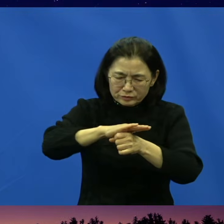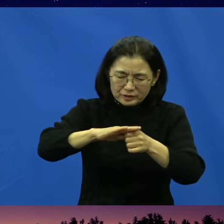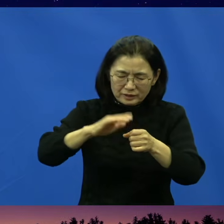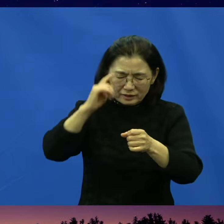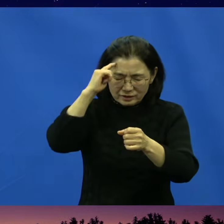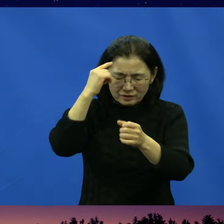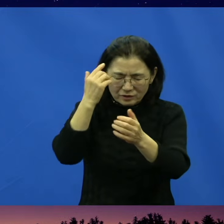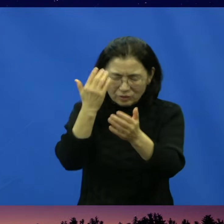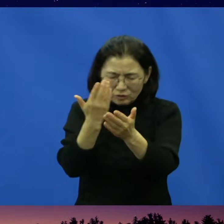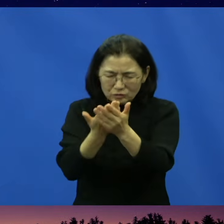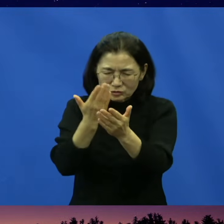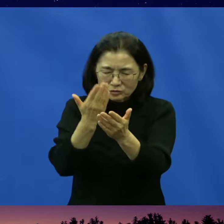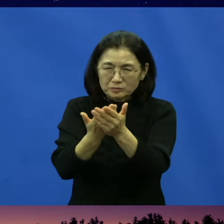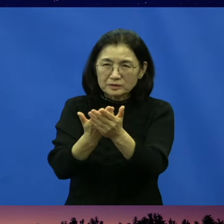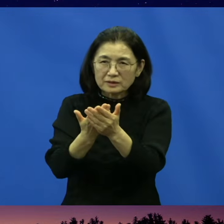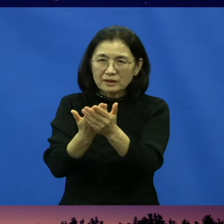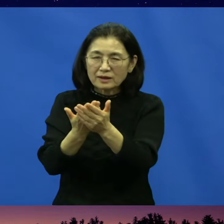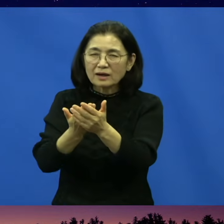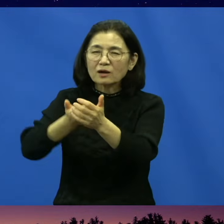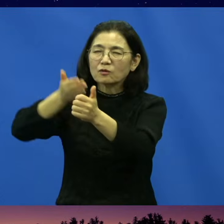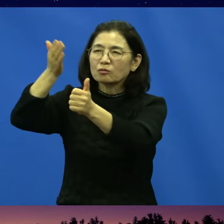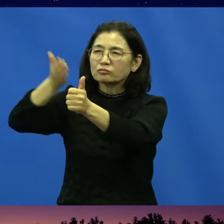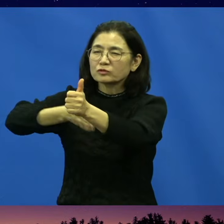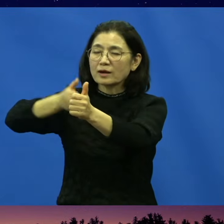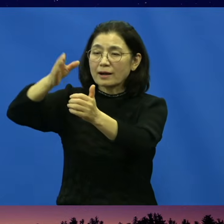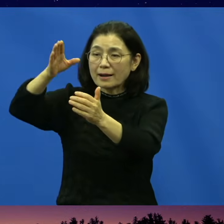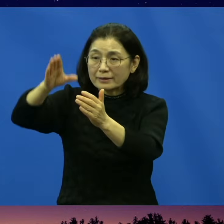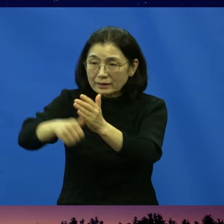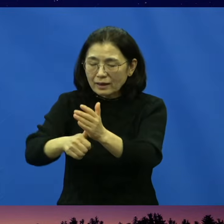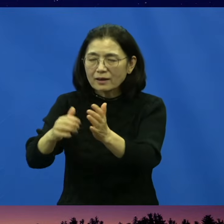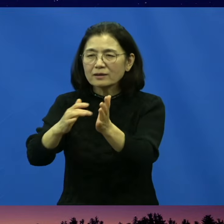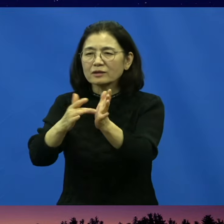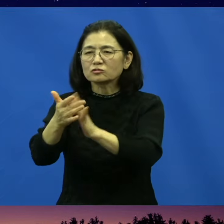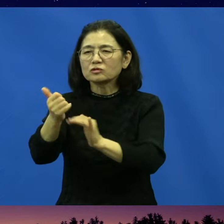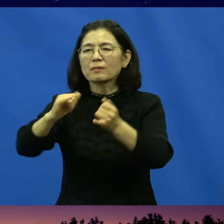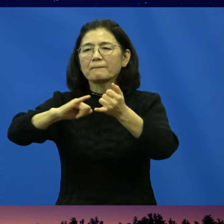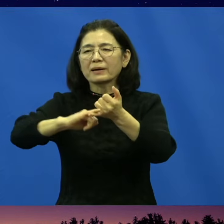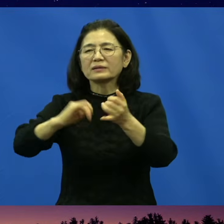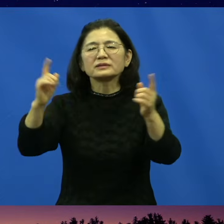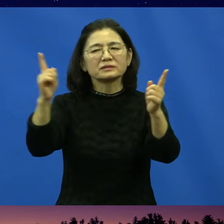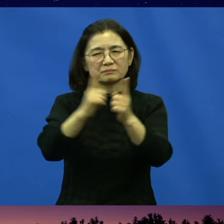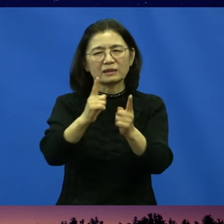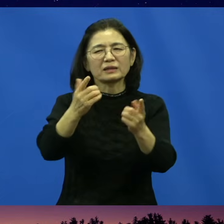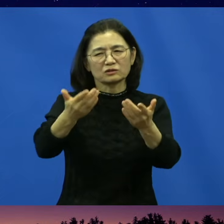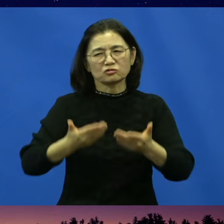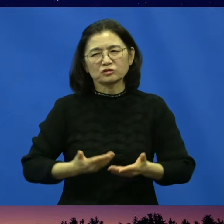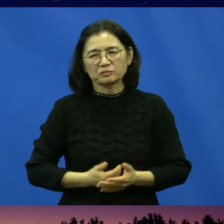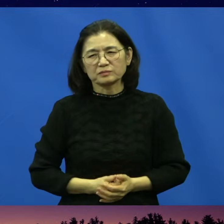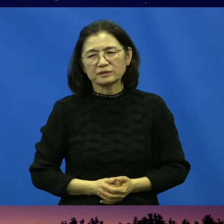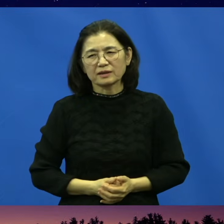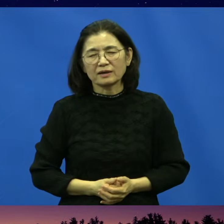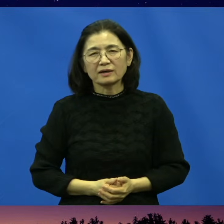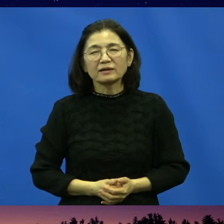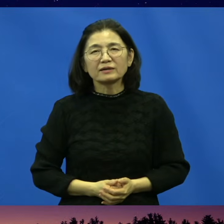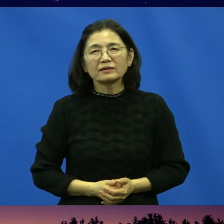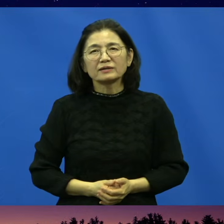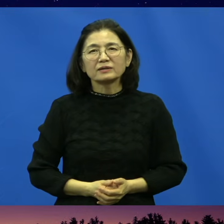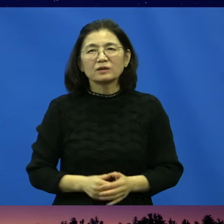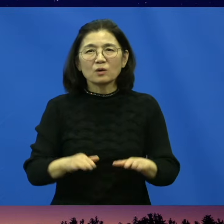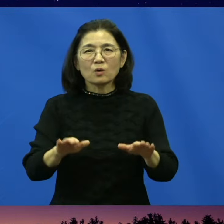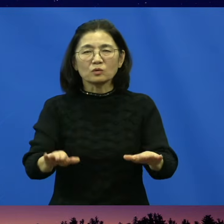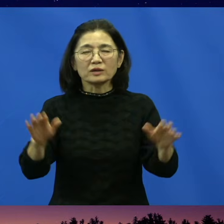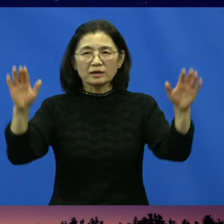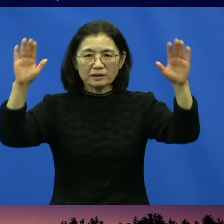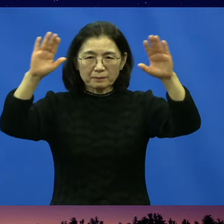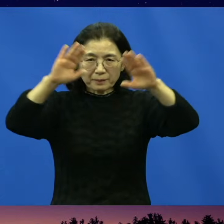사람을 주님은 반드시 만나주시고 그 인생의 제자의 길로 불러주시는 줄로 믿습니다. 여러분, 오늘 이